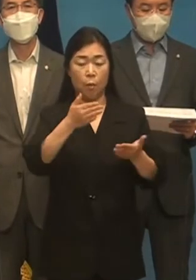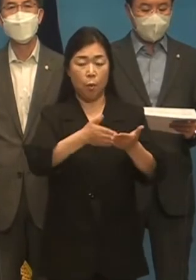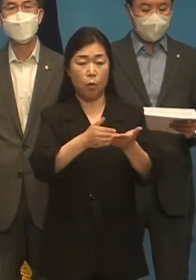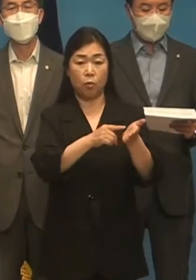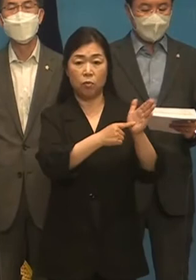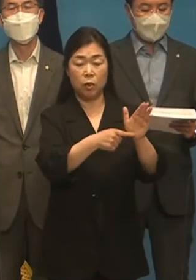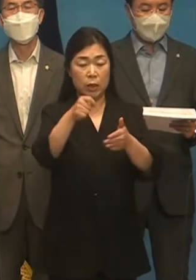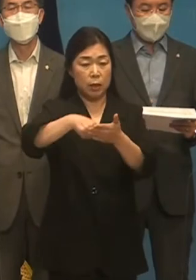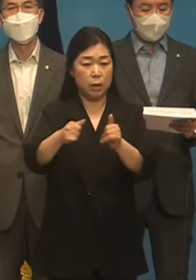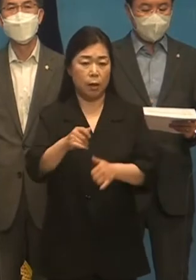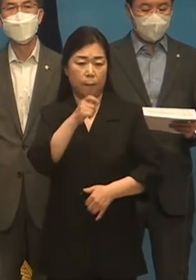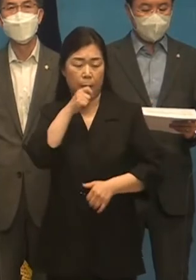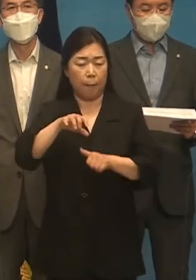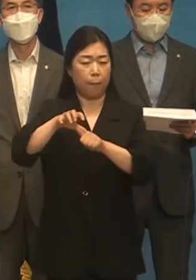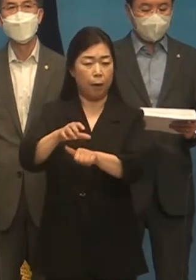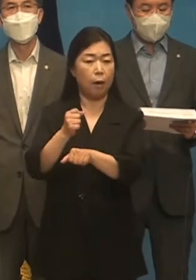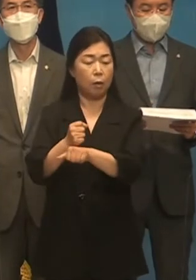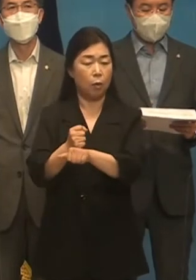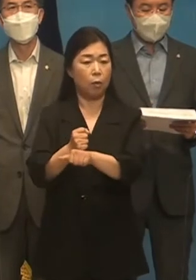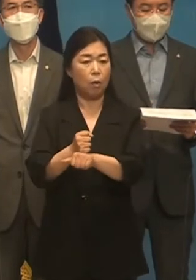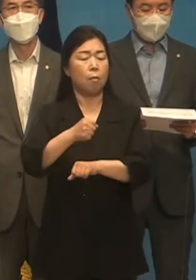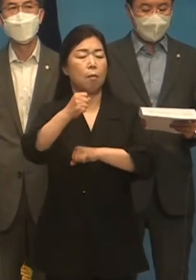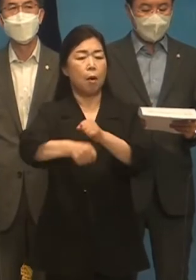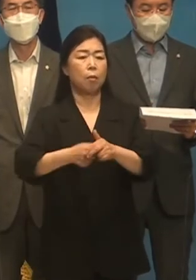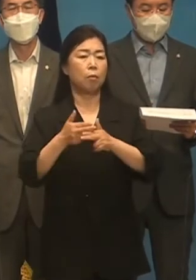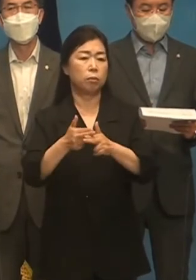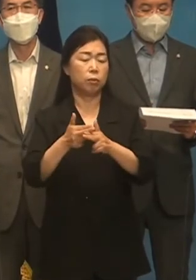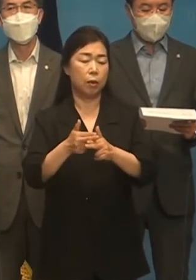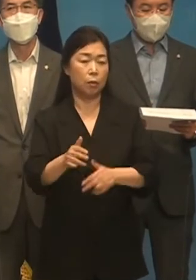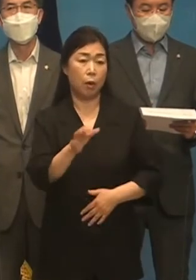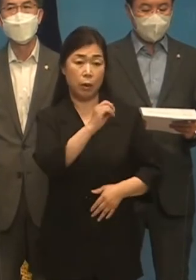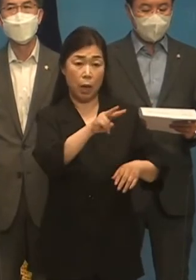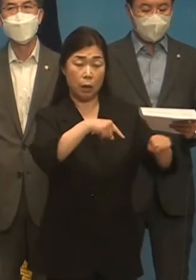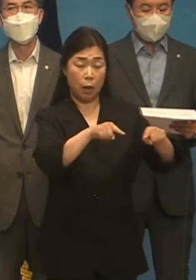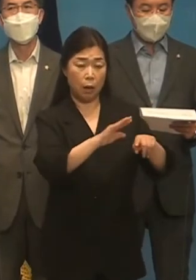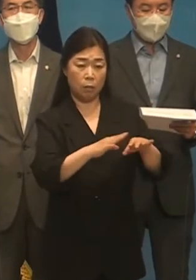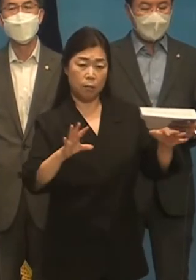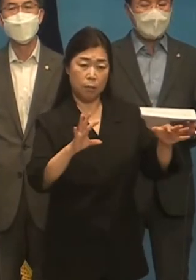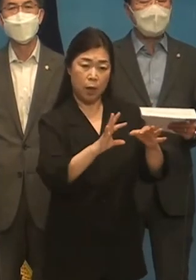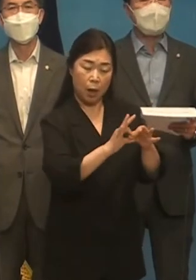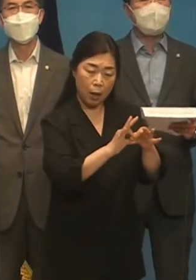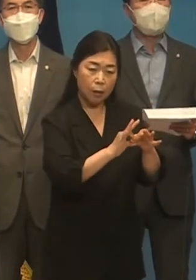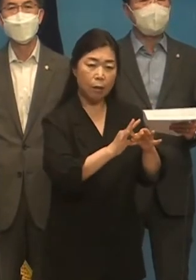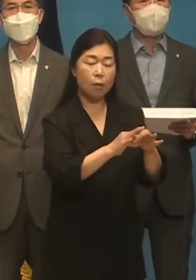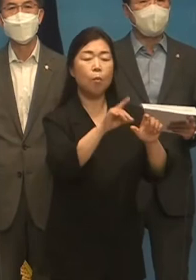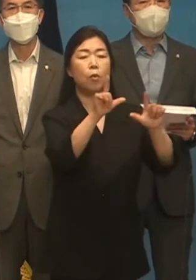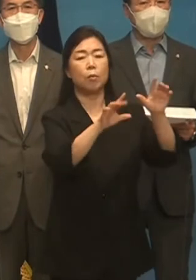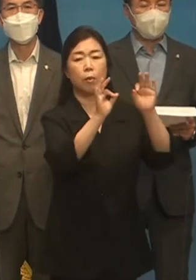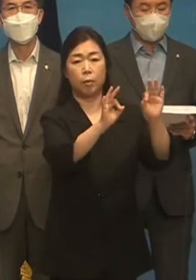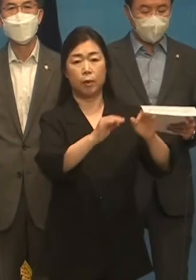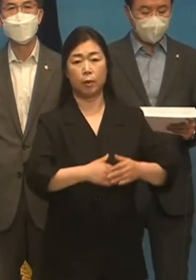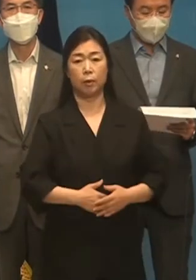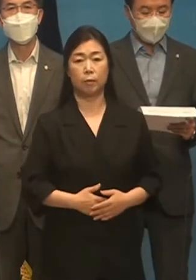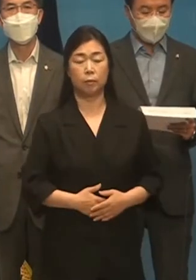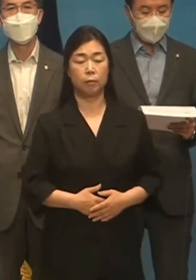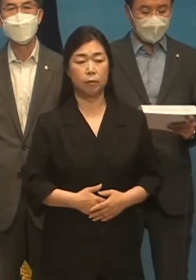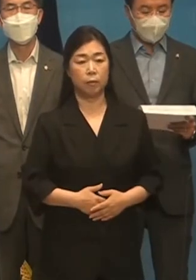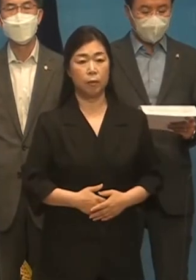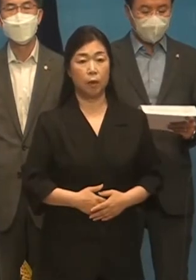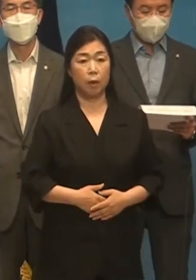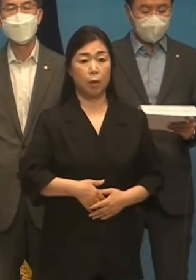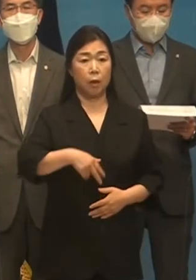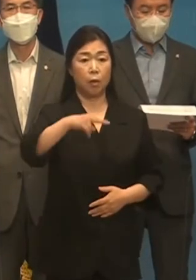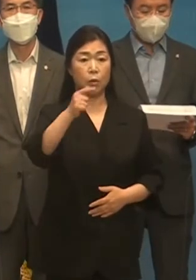입을 막기 위해 휘두르려 하고 이를 위해 야당에 손을 뻗쳤다는 얘기입니다. 참고로